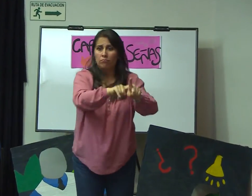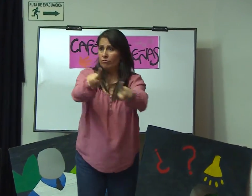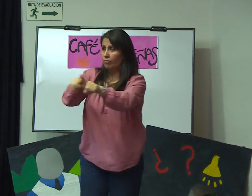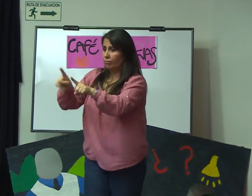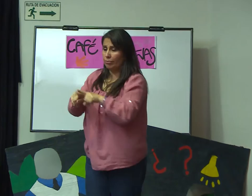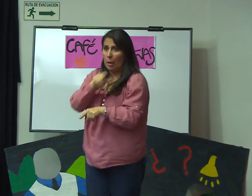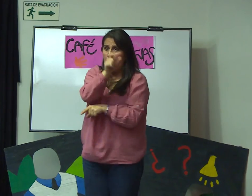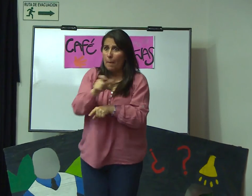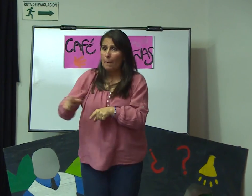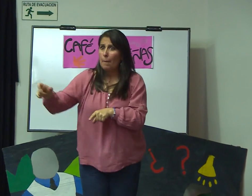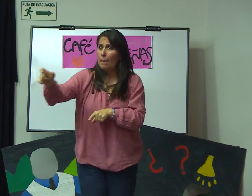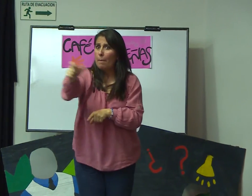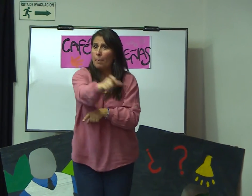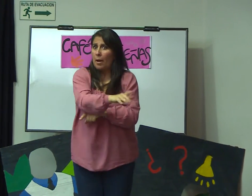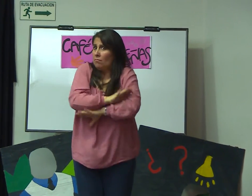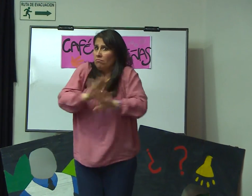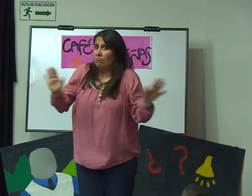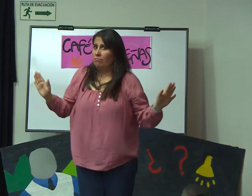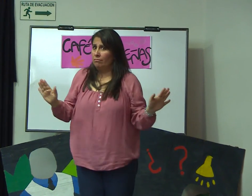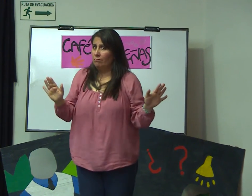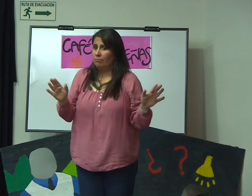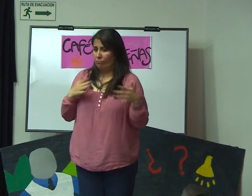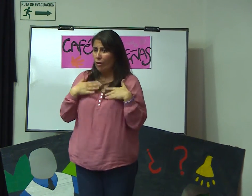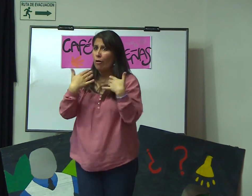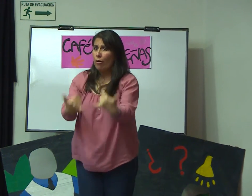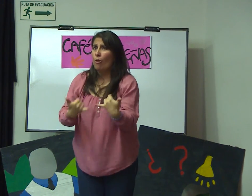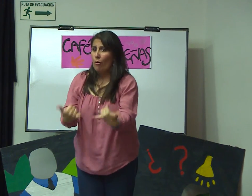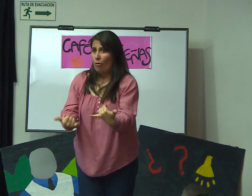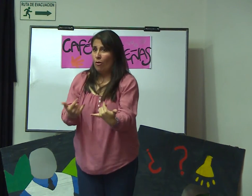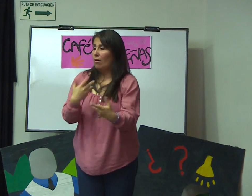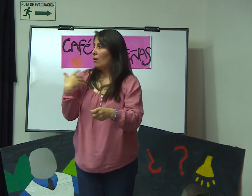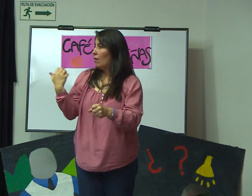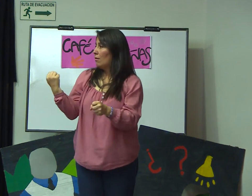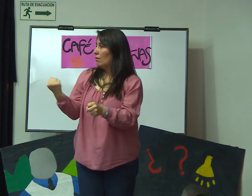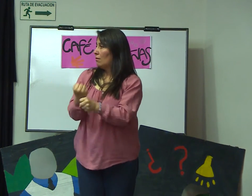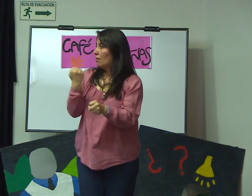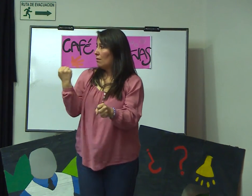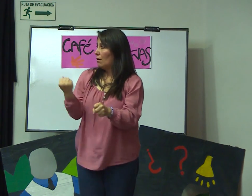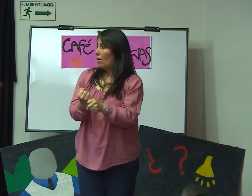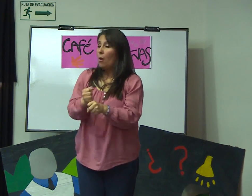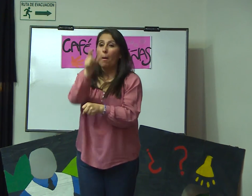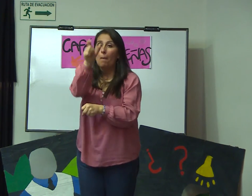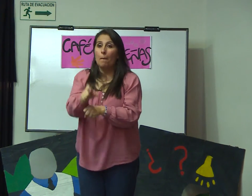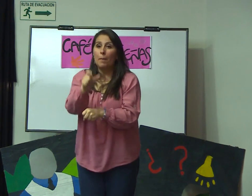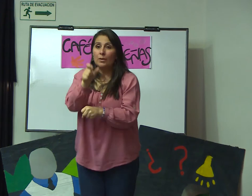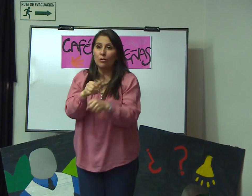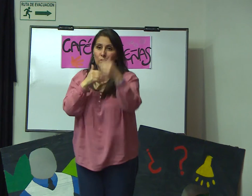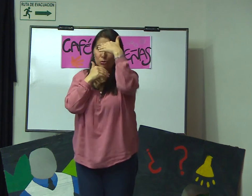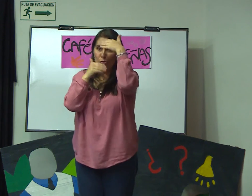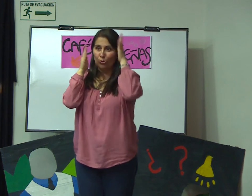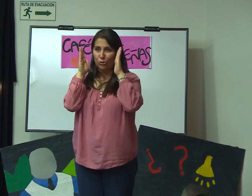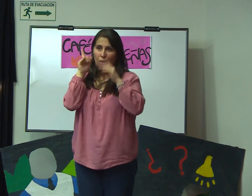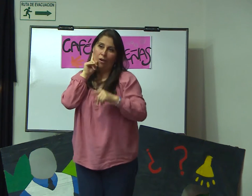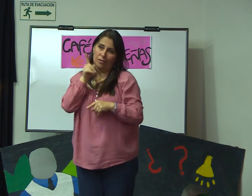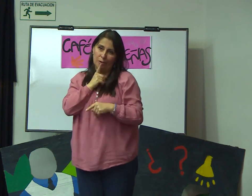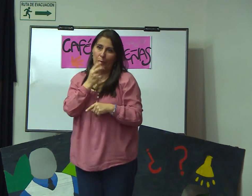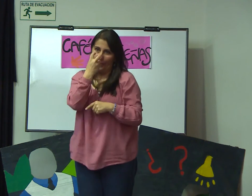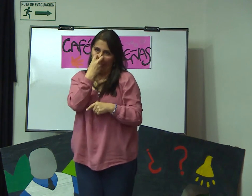y pues específicamente actualmente trabajo también con personas sordociegas. Creo que la utilización de los títeres